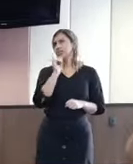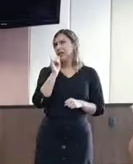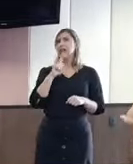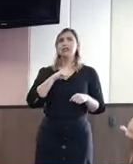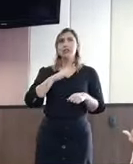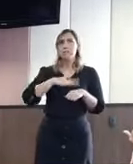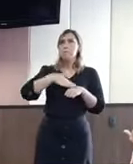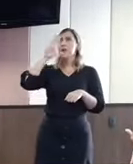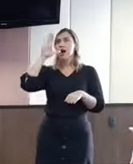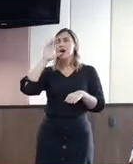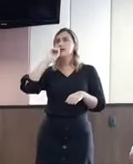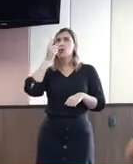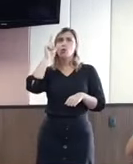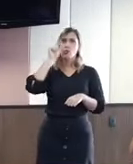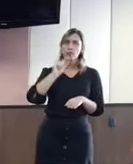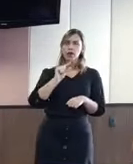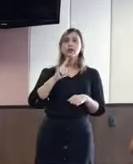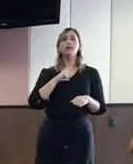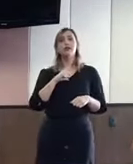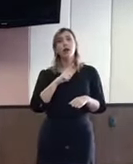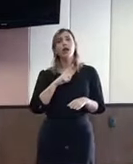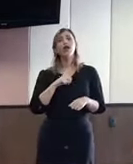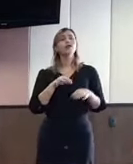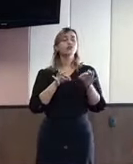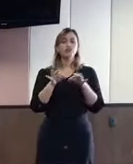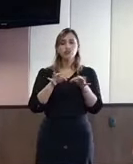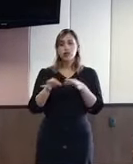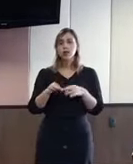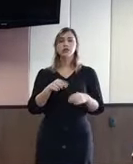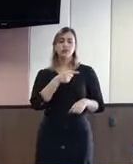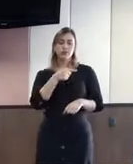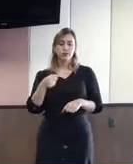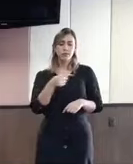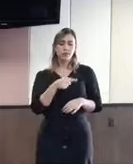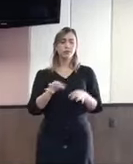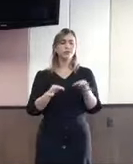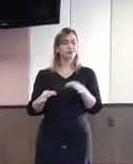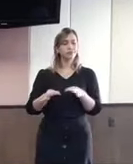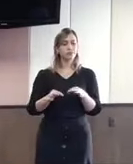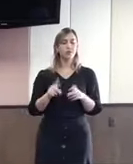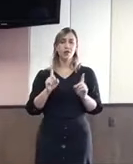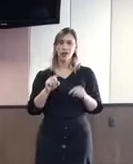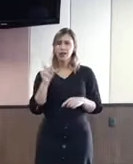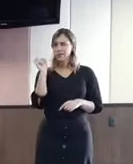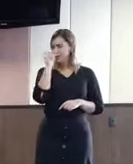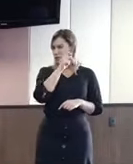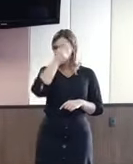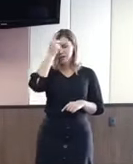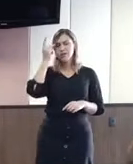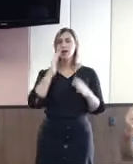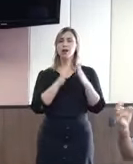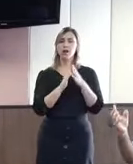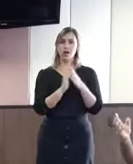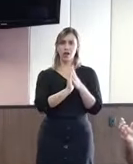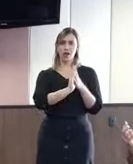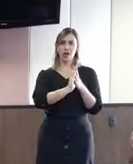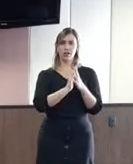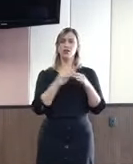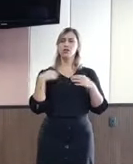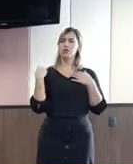pode estabilizar a epidemia e a gente tem que recalcular esses números. É muito difícil, o pessoal que está em casa, a gente, nós,